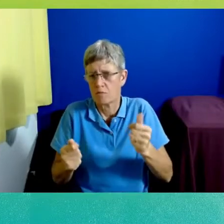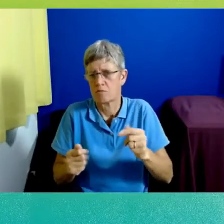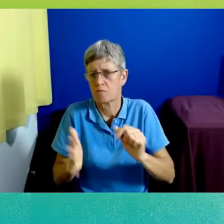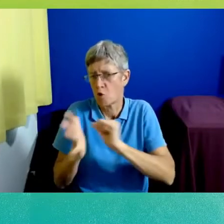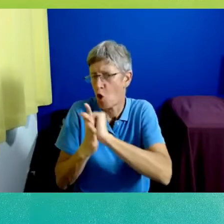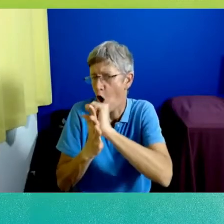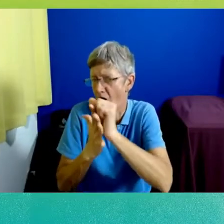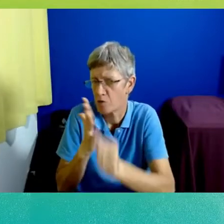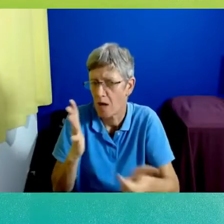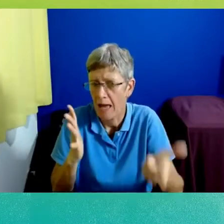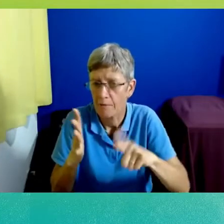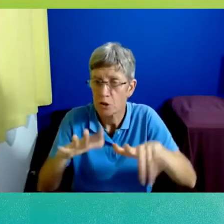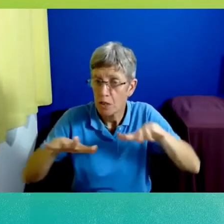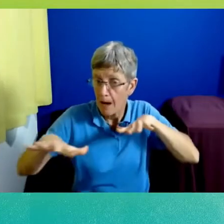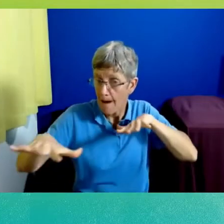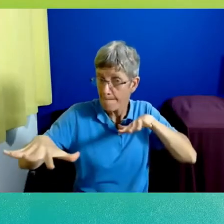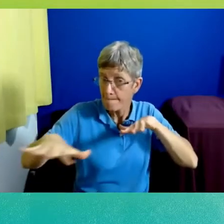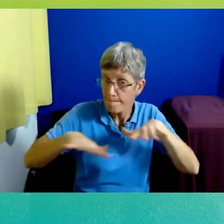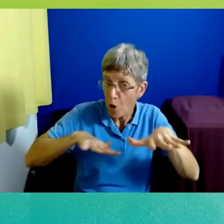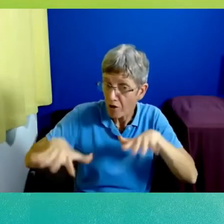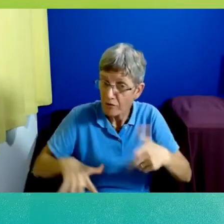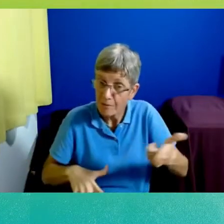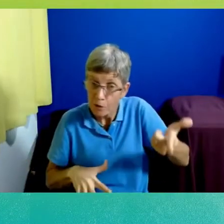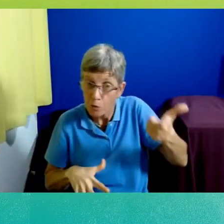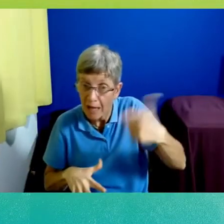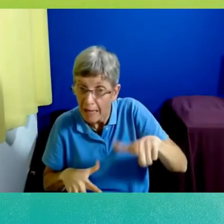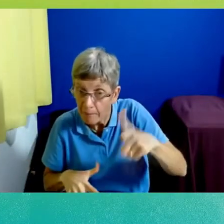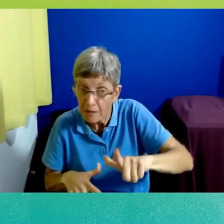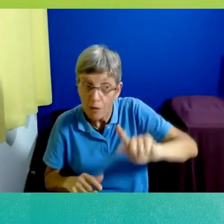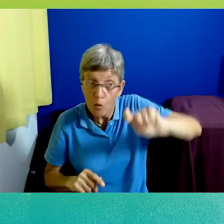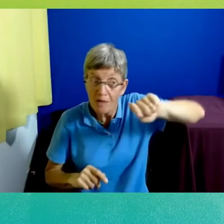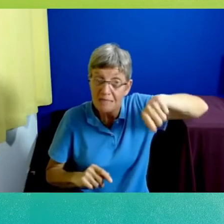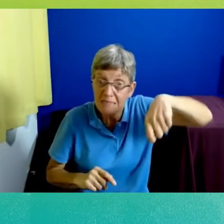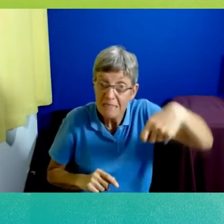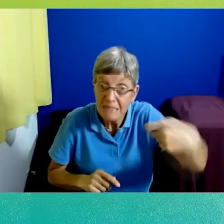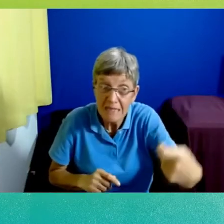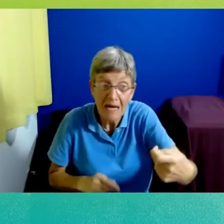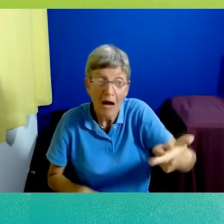variar bastante ali na demonstração, tá? Usando